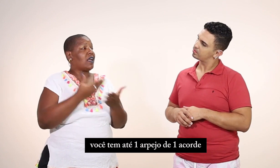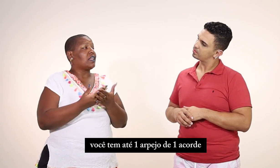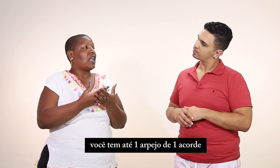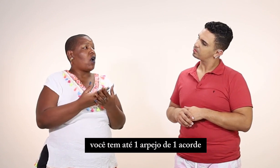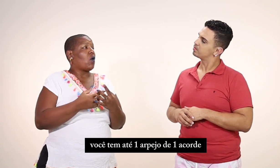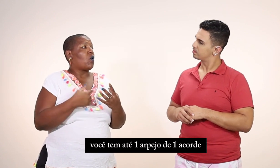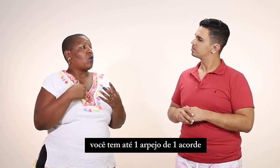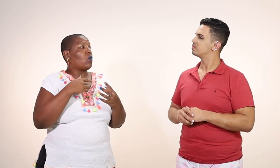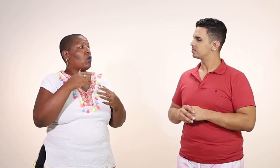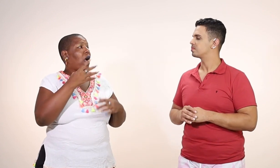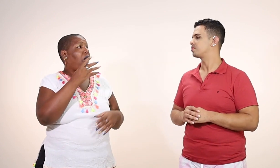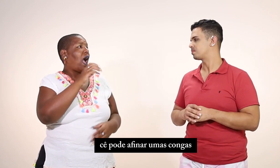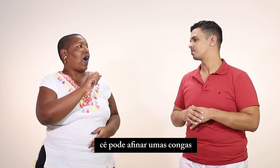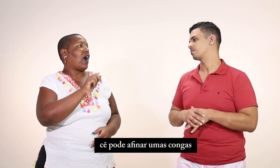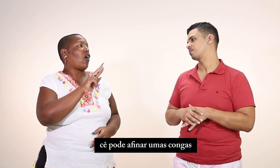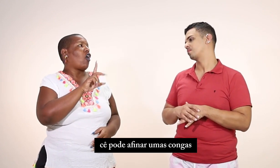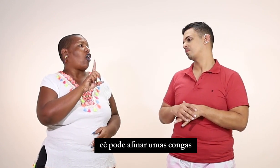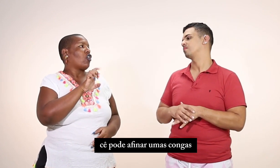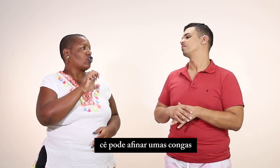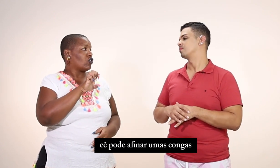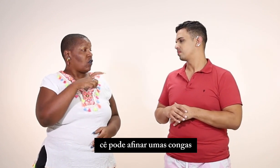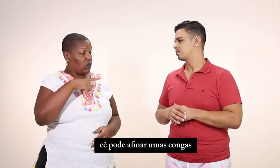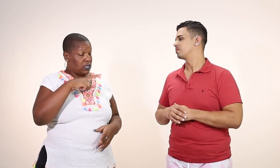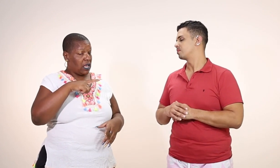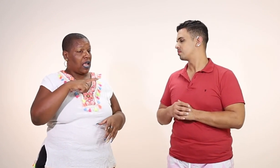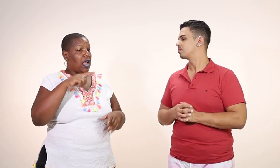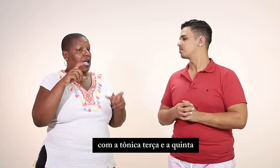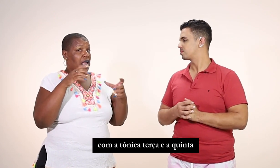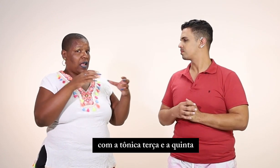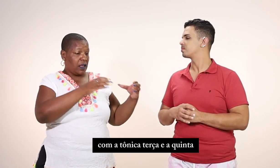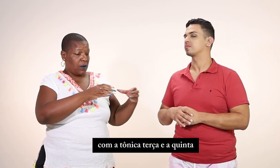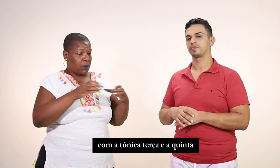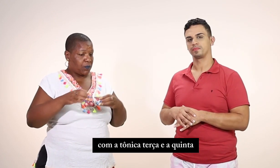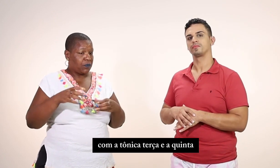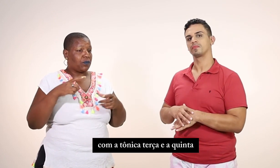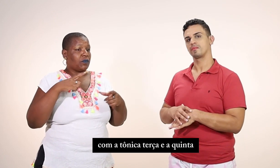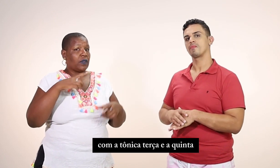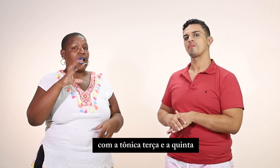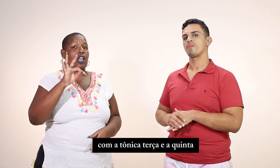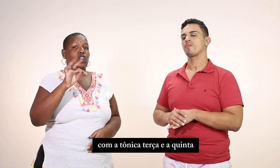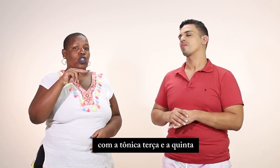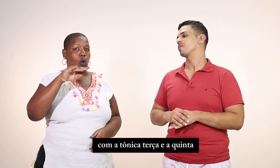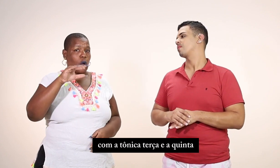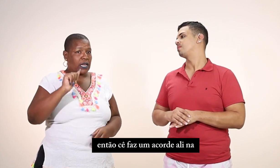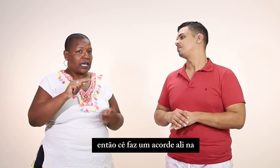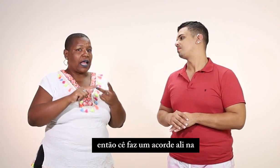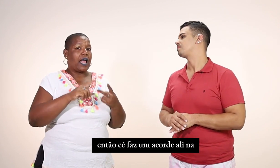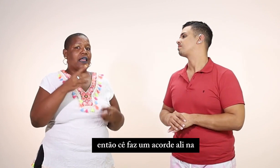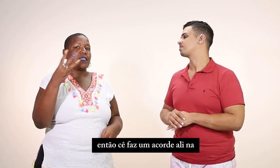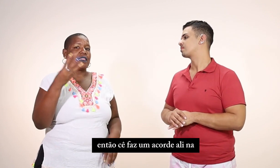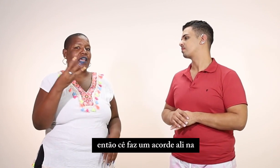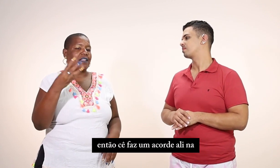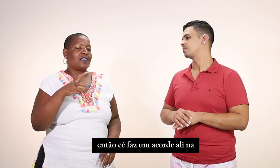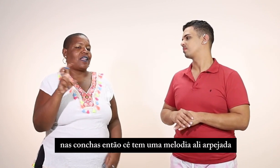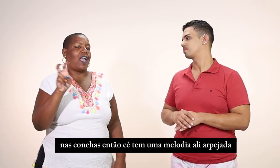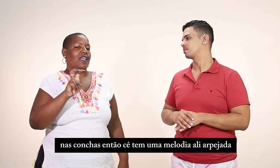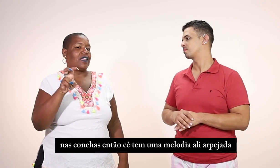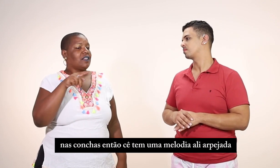de um acorde. Você pode afinar as congas com a tônica, a terça e a quinta. Então você faz um acorde ali nas congas.